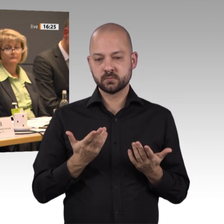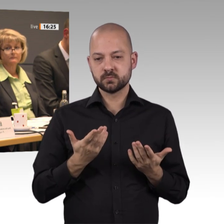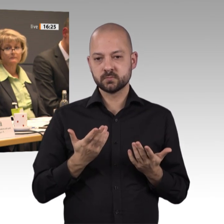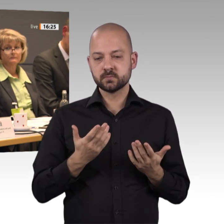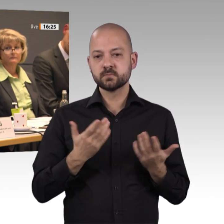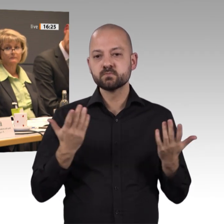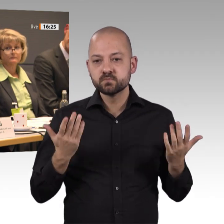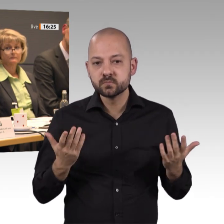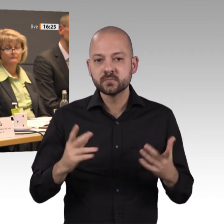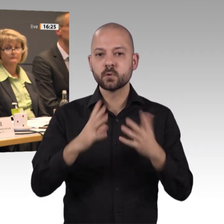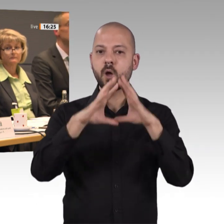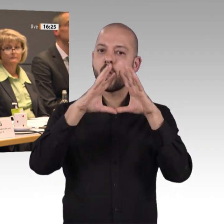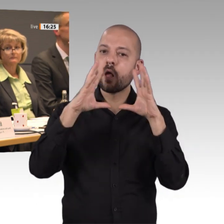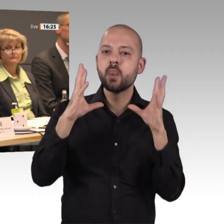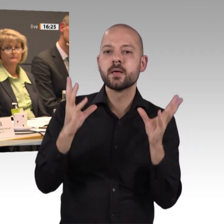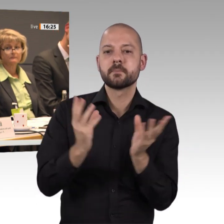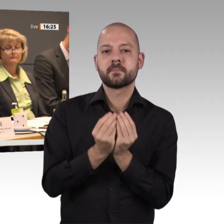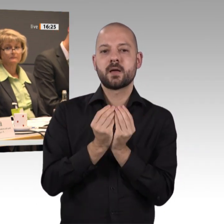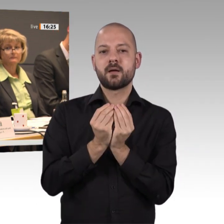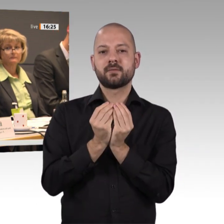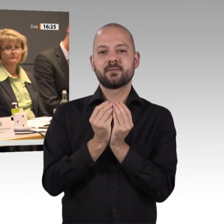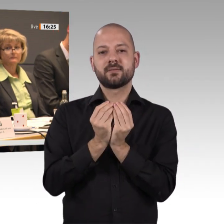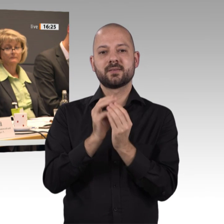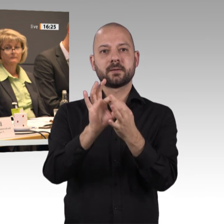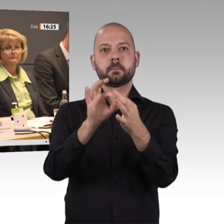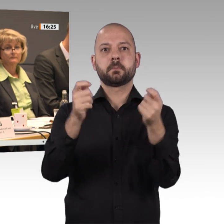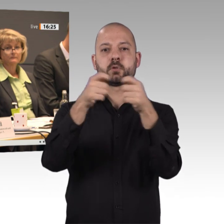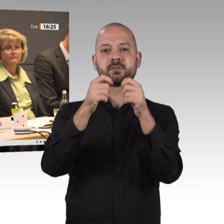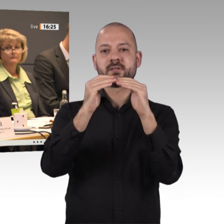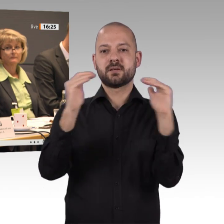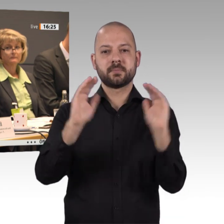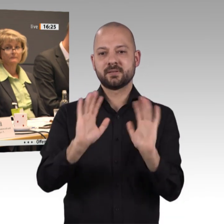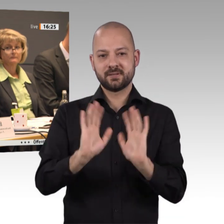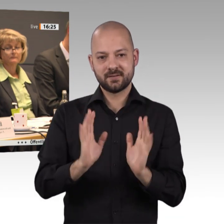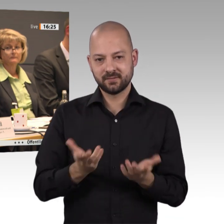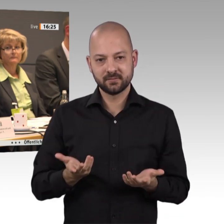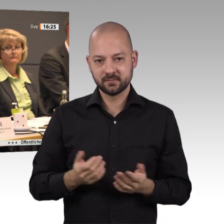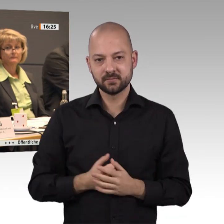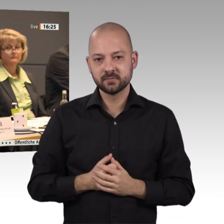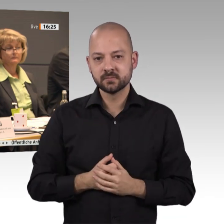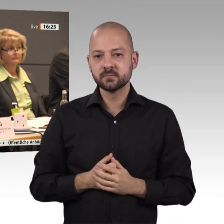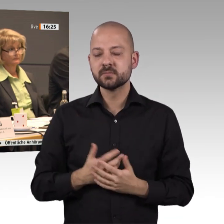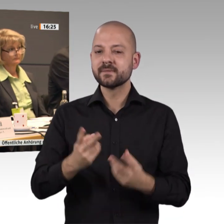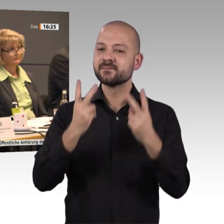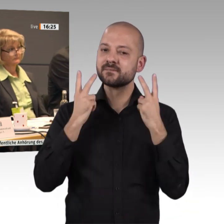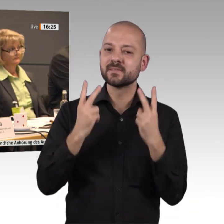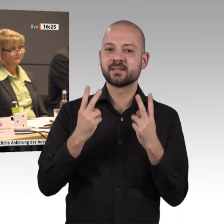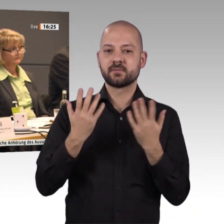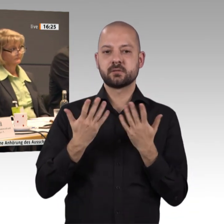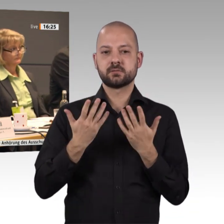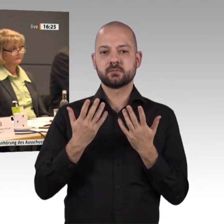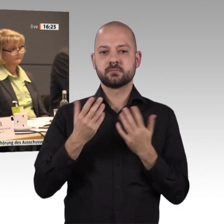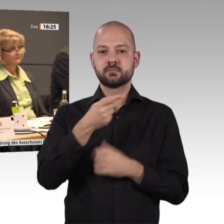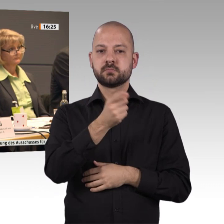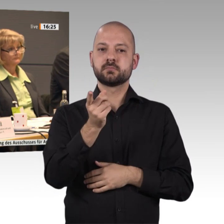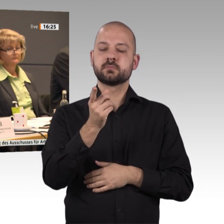ist oft für Eltern nicht leistbar, ihre jugendlichen Kinder zu Hause zu betreuen, wenn die Schulzeit vorbei ist. Aber in